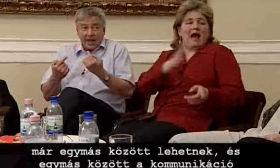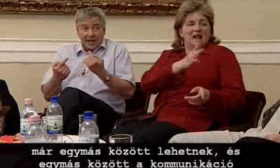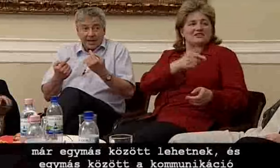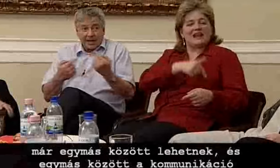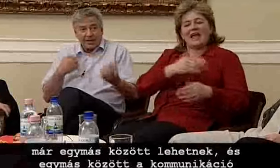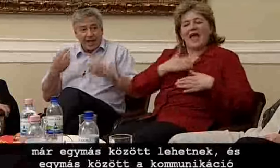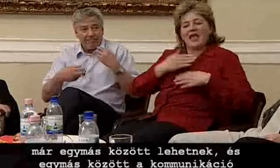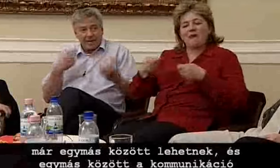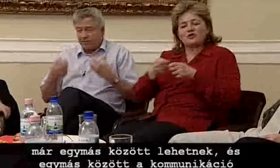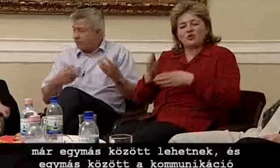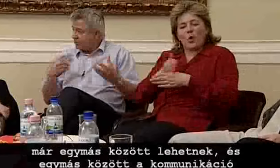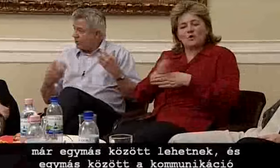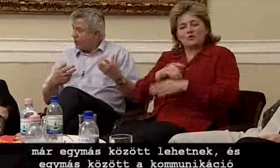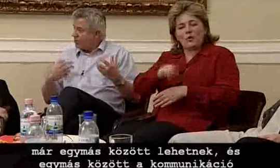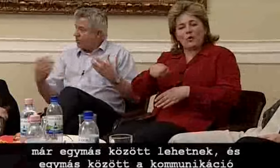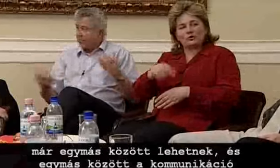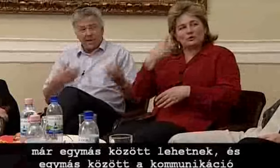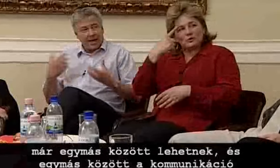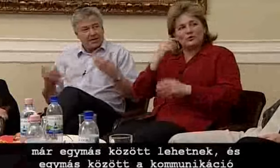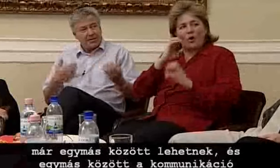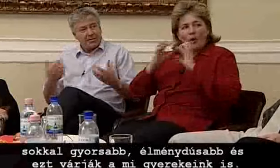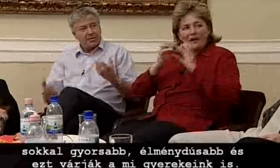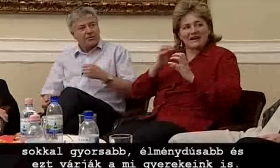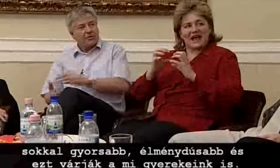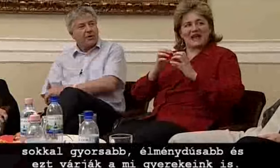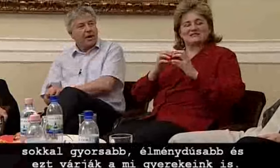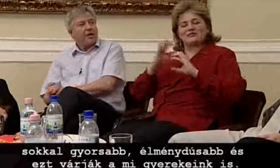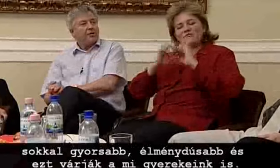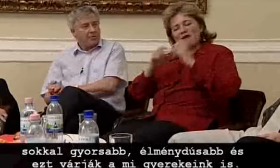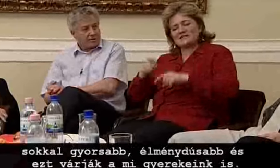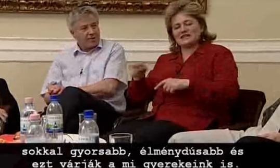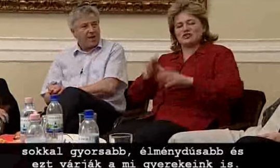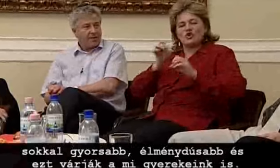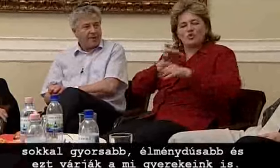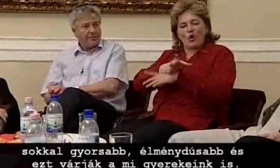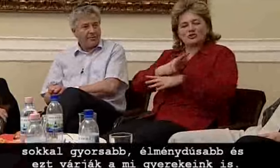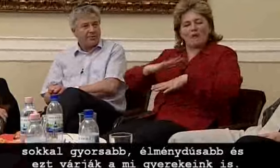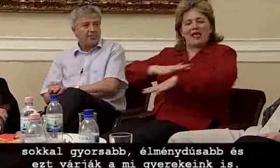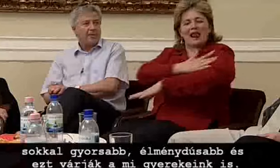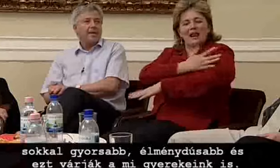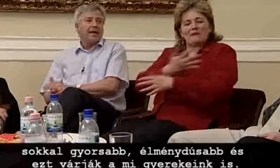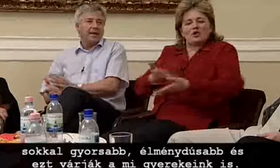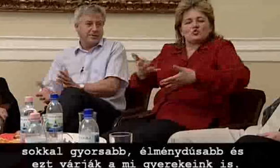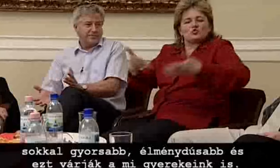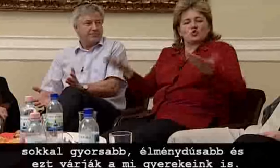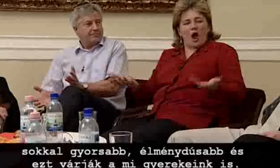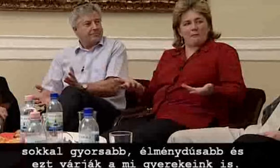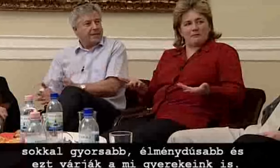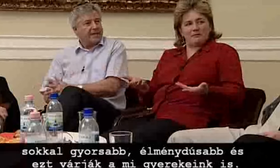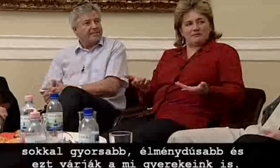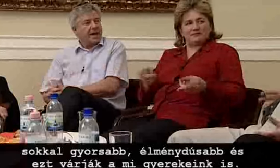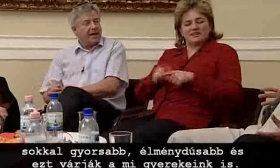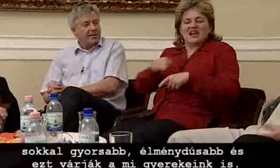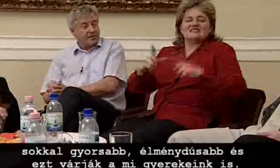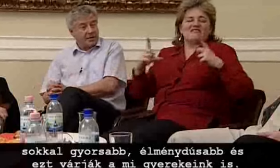között lehetnek, és egymás között a kommunikáció sokkal gyorsabb, élménydúsabb, és